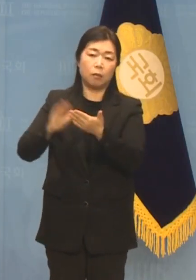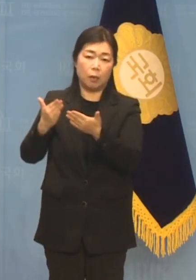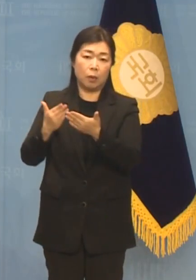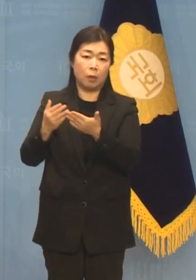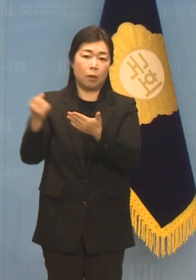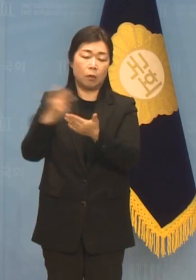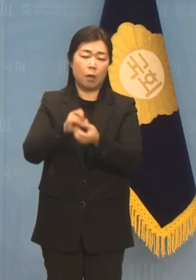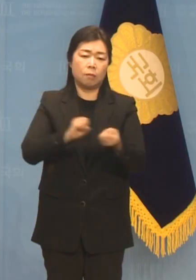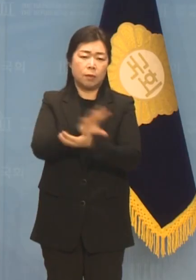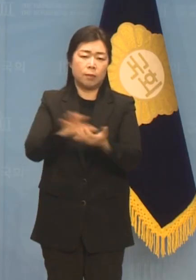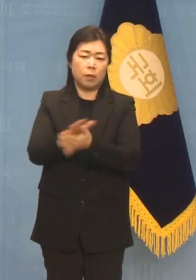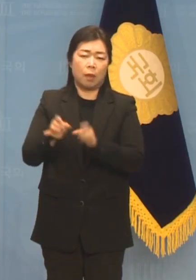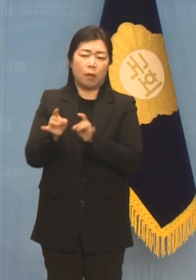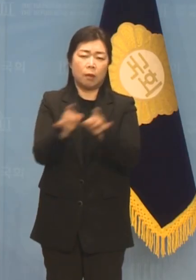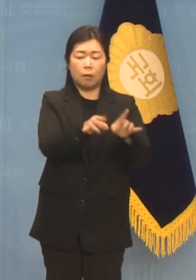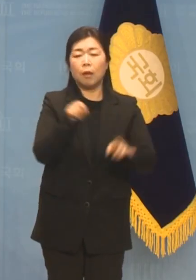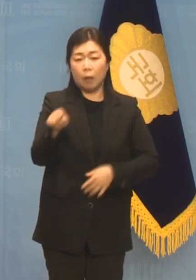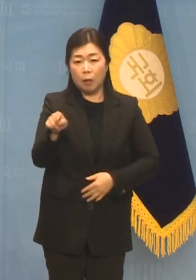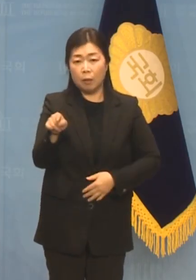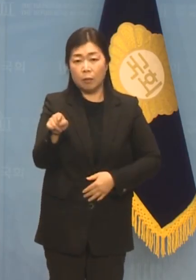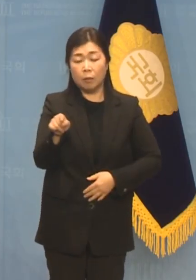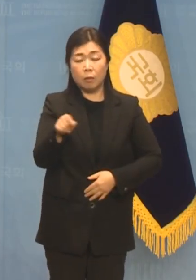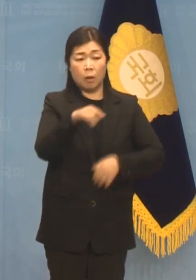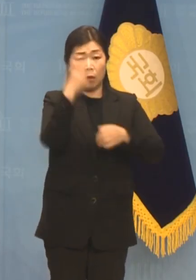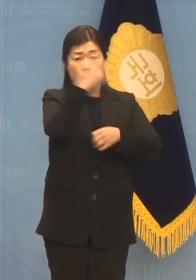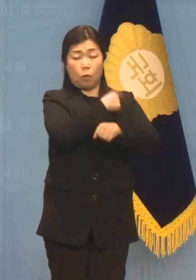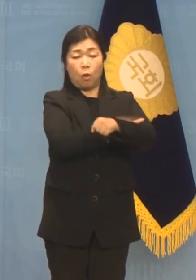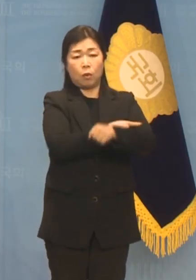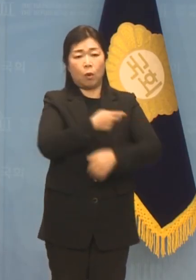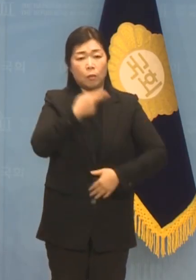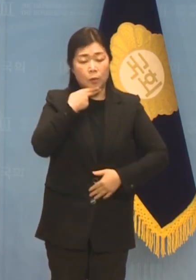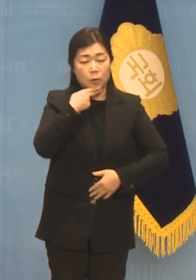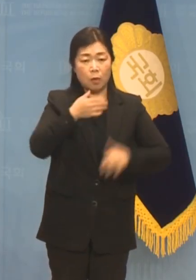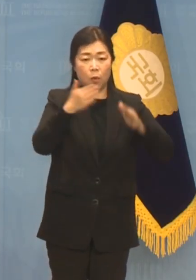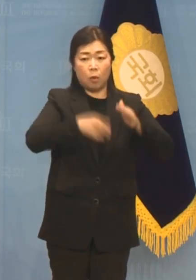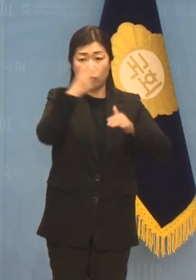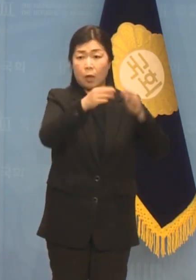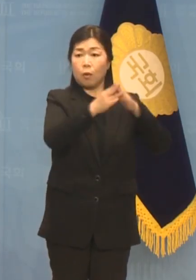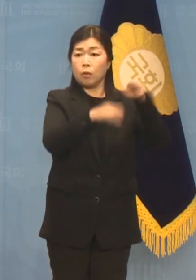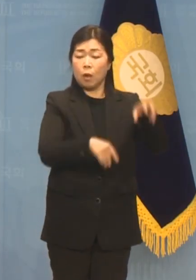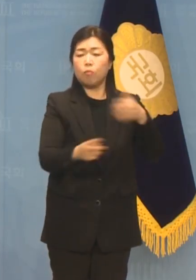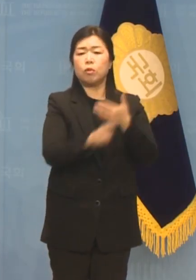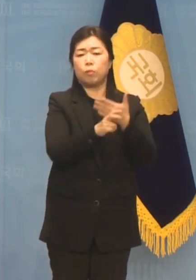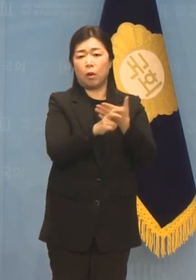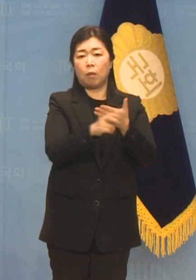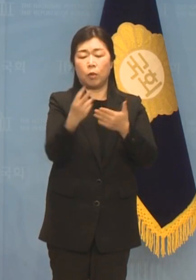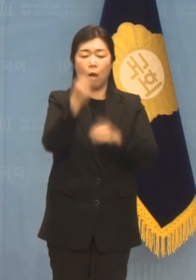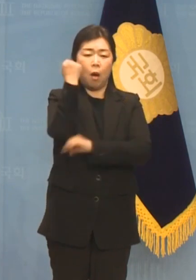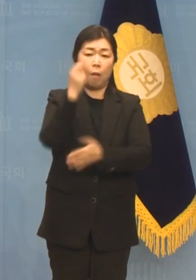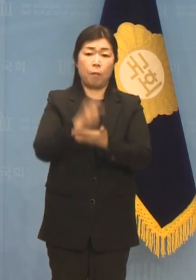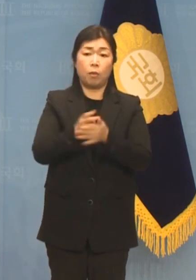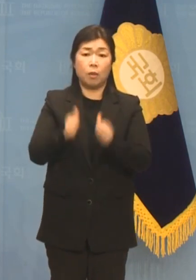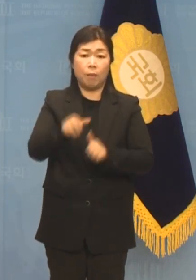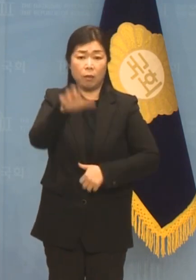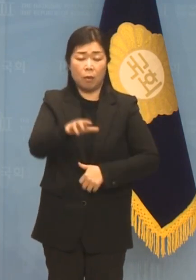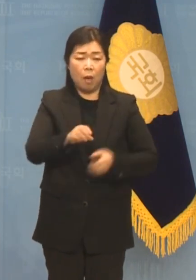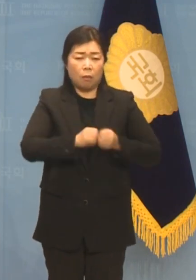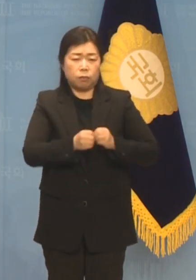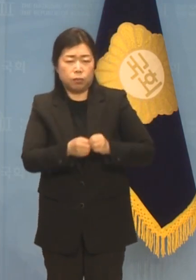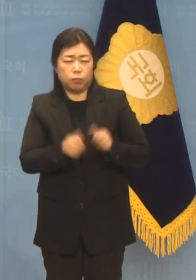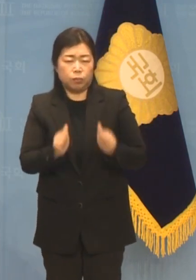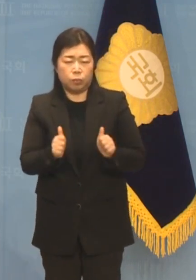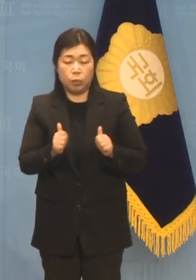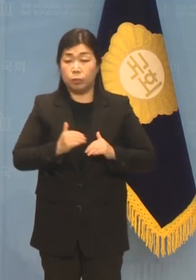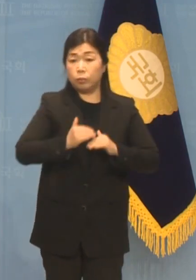사기 탄핵, 수사권 없는 공수처의 불법 편법 수사, 그리고 헌법재판소의 편향 졸속 답정